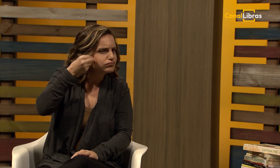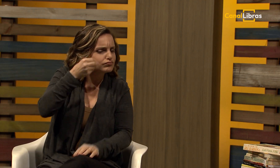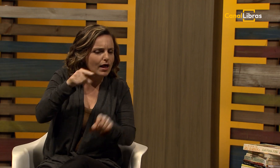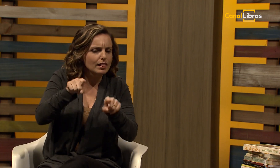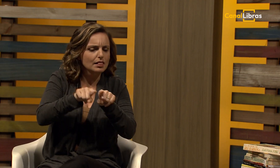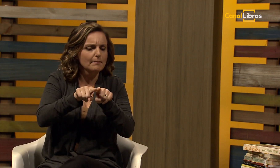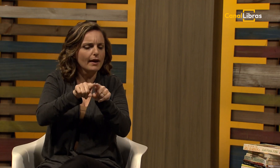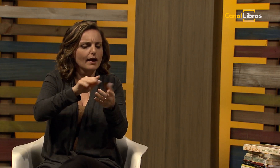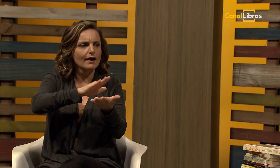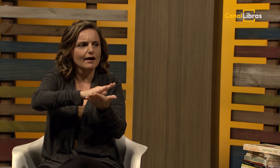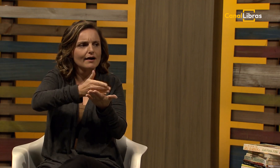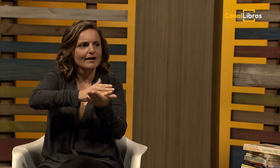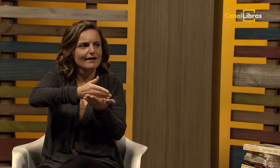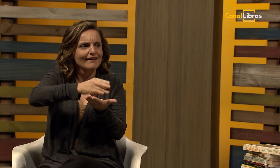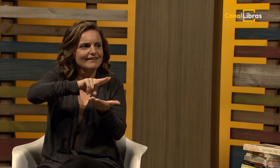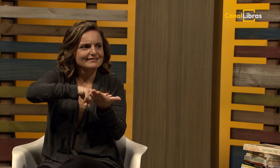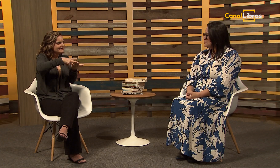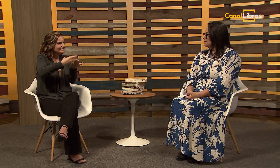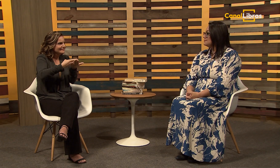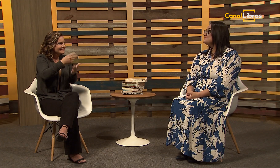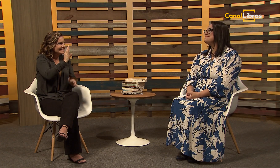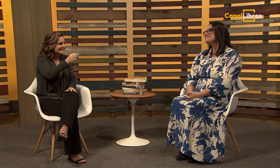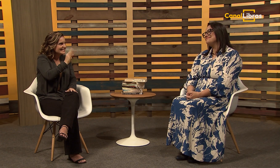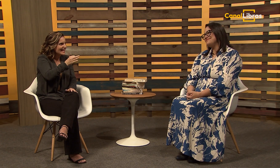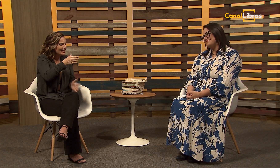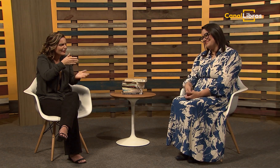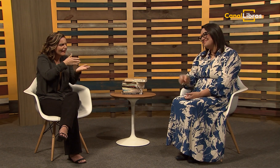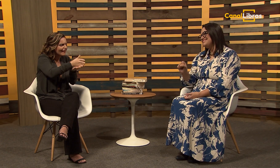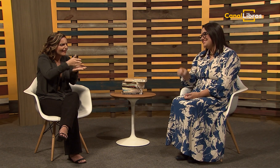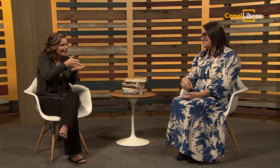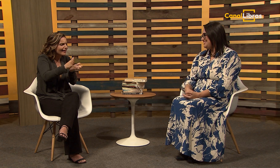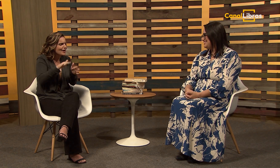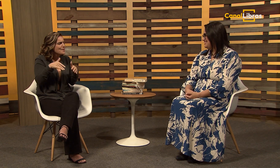intérprete. Em quais áreas a senhora mais atuou como tradutora e intérprete?